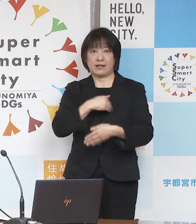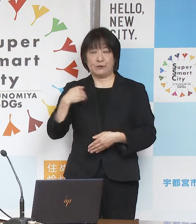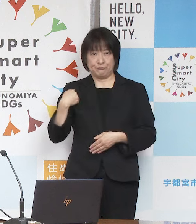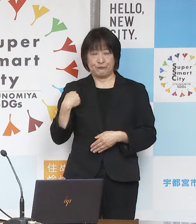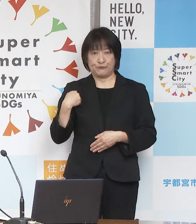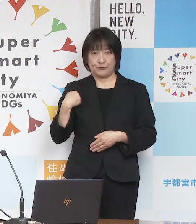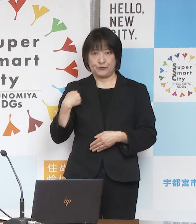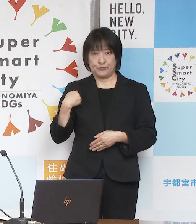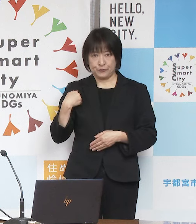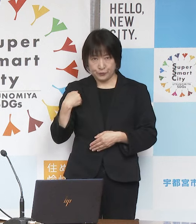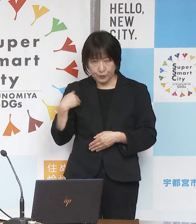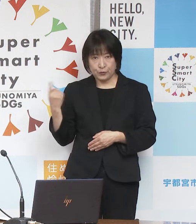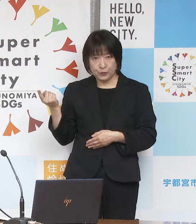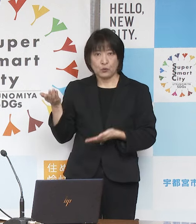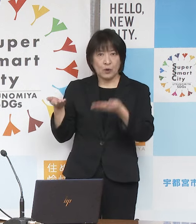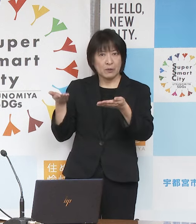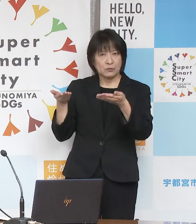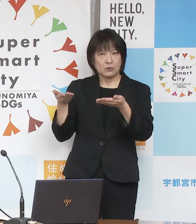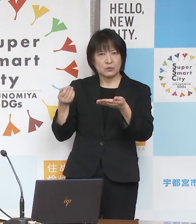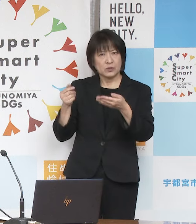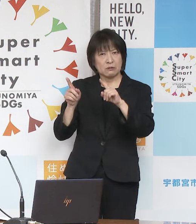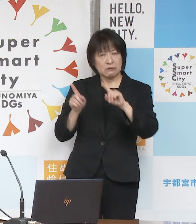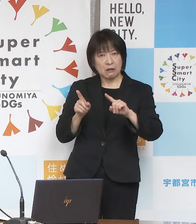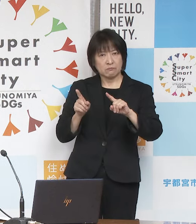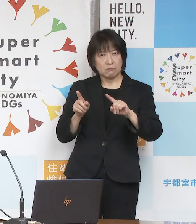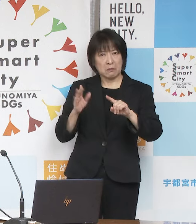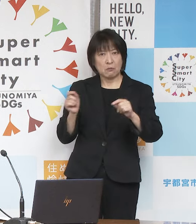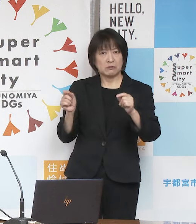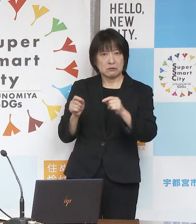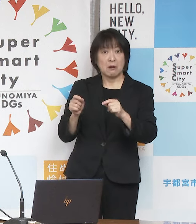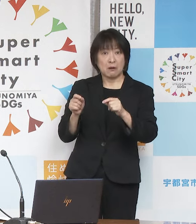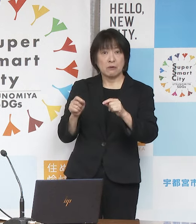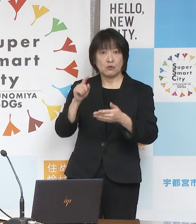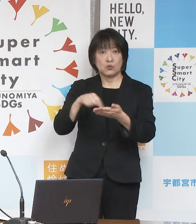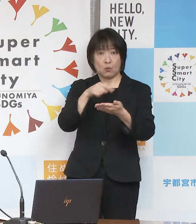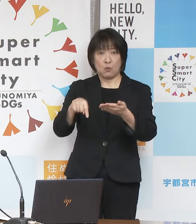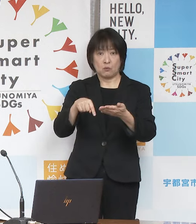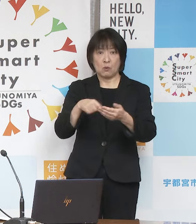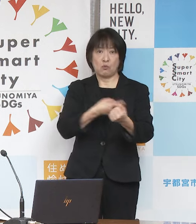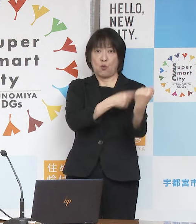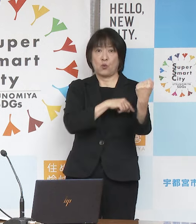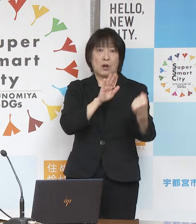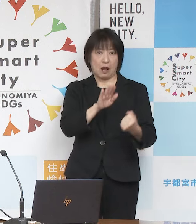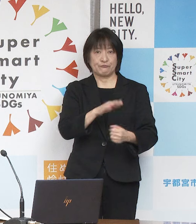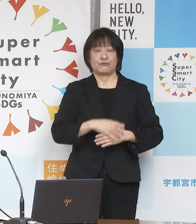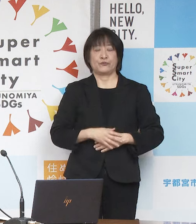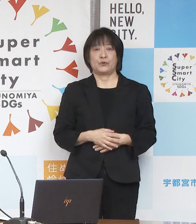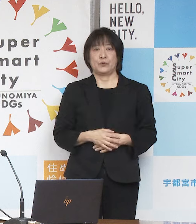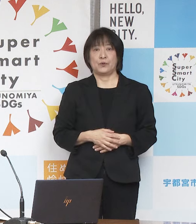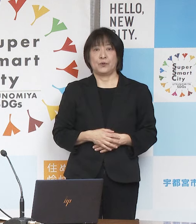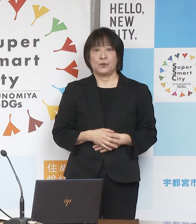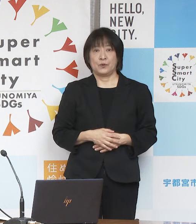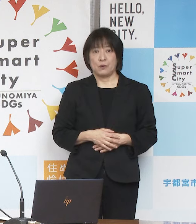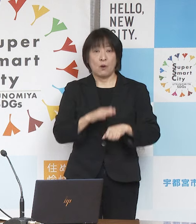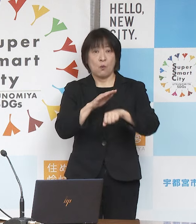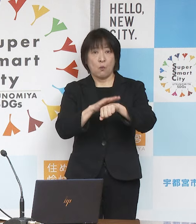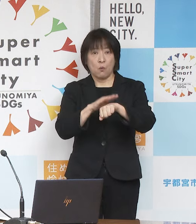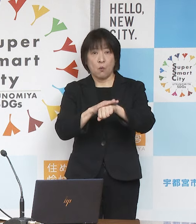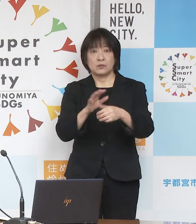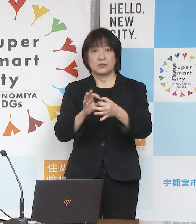下がるまんですがあのまそれに近いものを備えてる以降と考えておりますでまたあの方式です